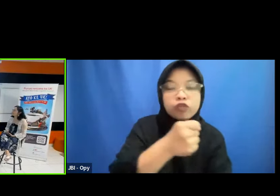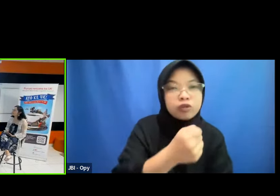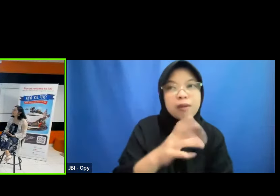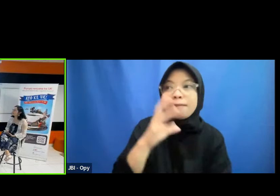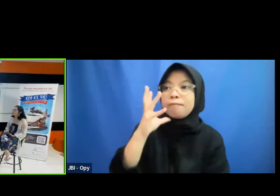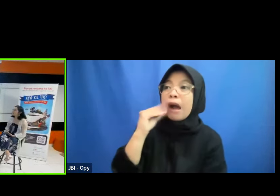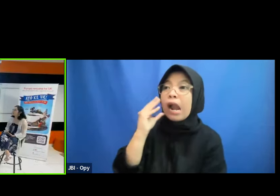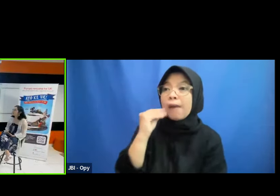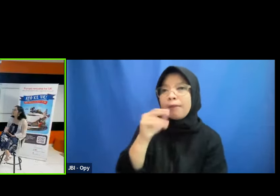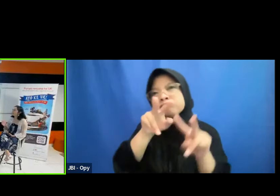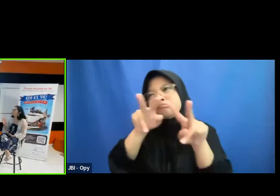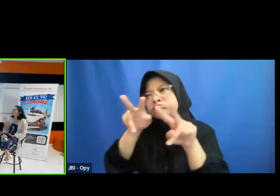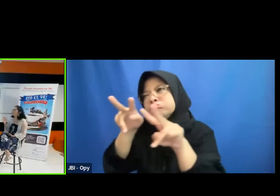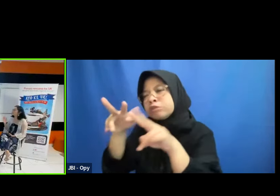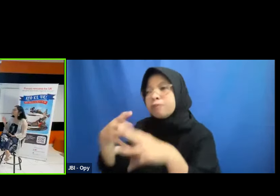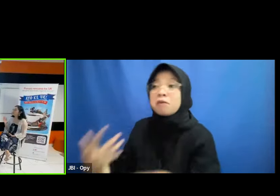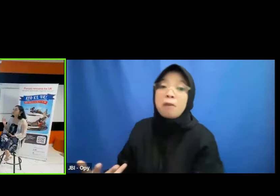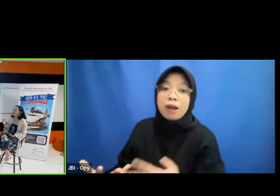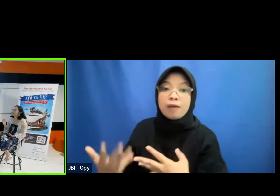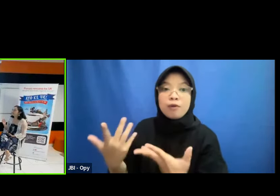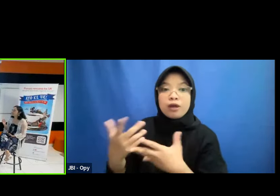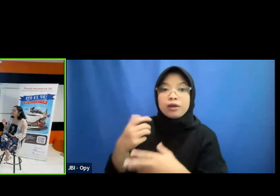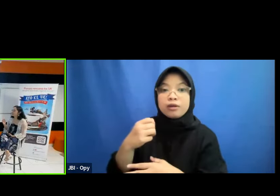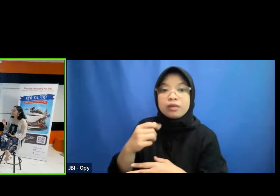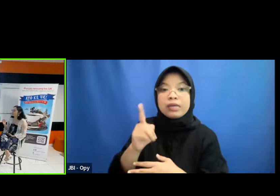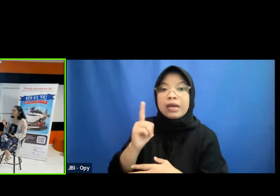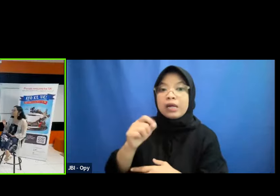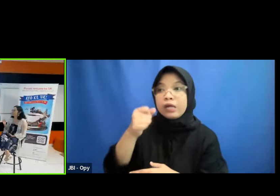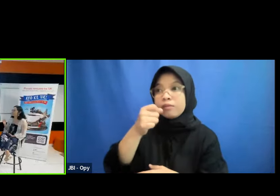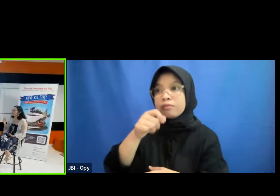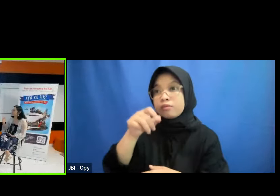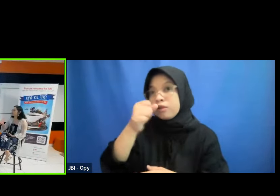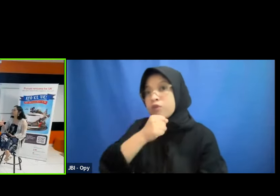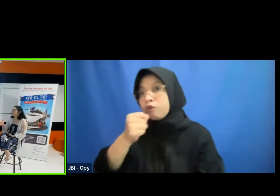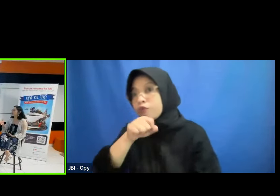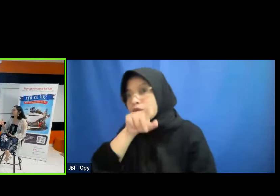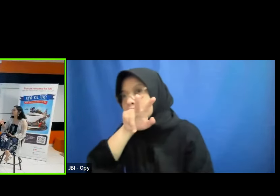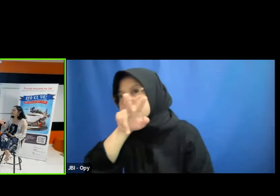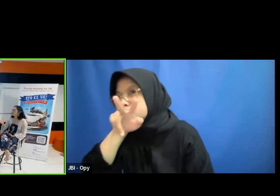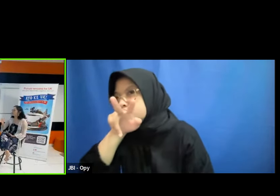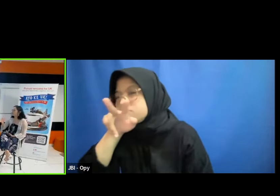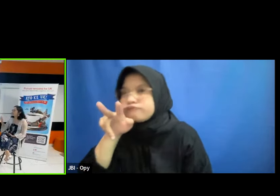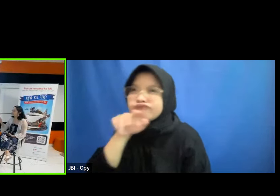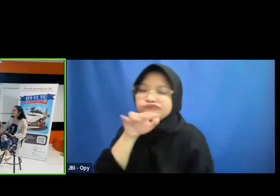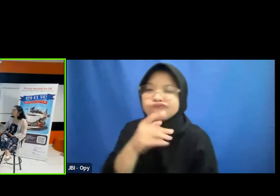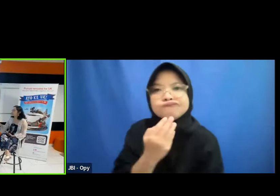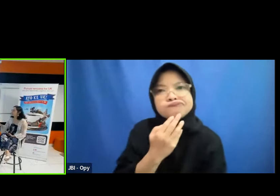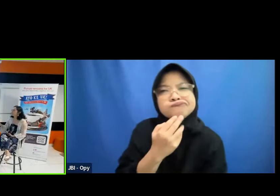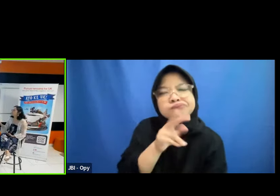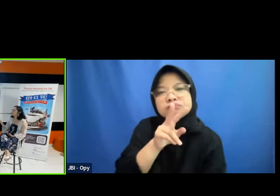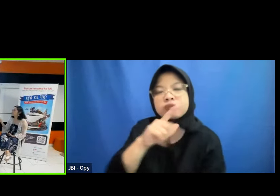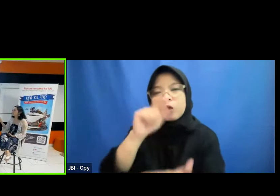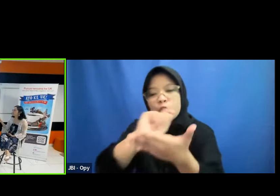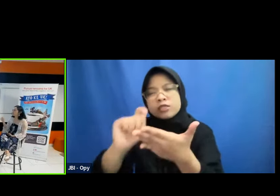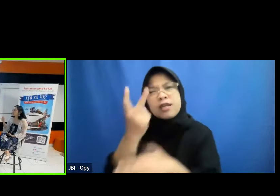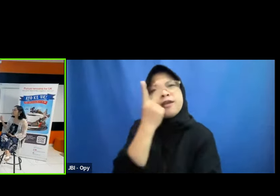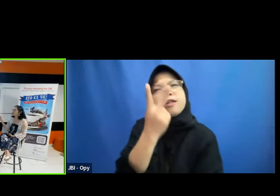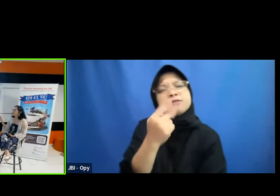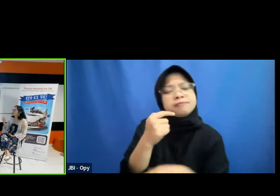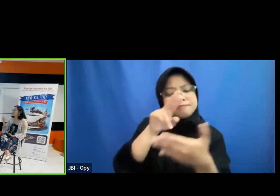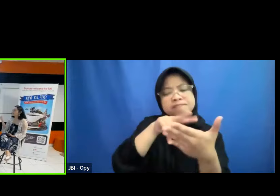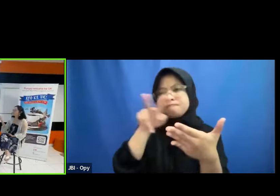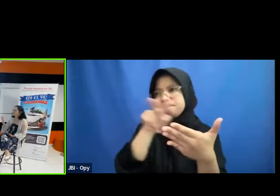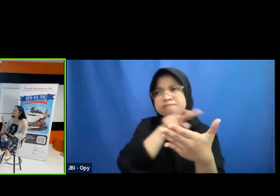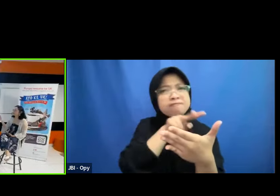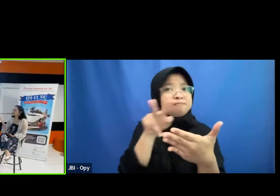ini dan mungkin dari segi interviewer E ketika interviewi orang dan melihat dengan esnya itu juga Apakah